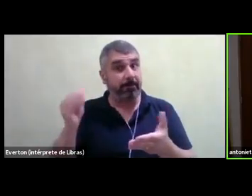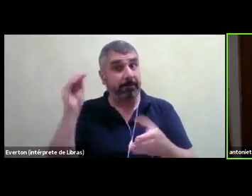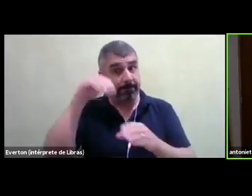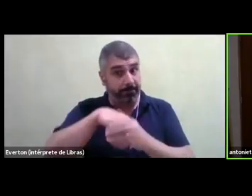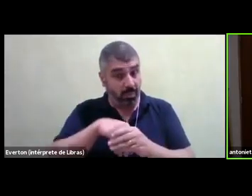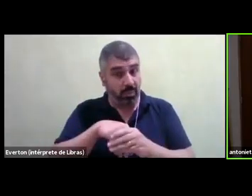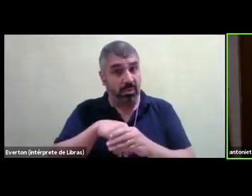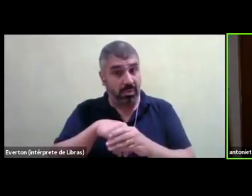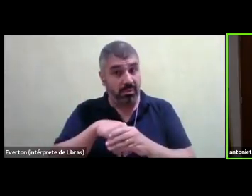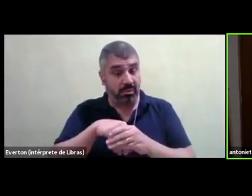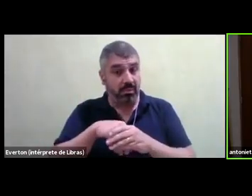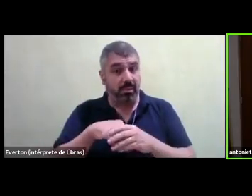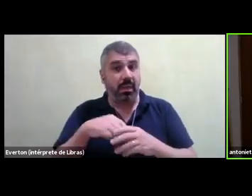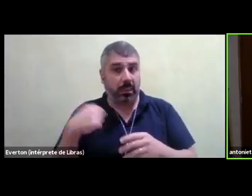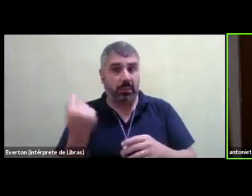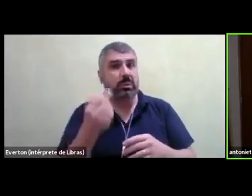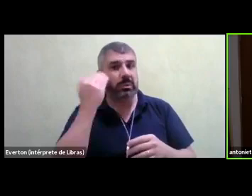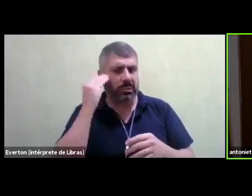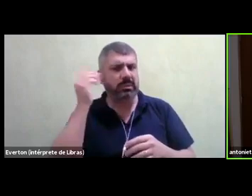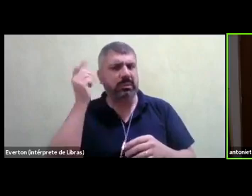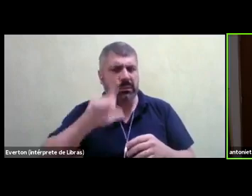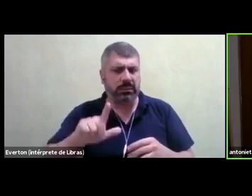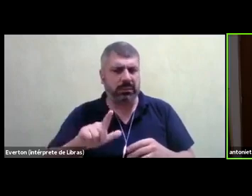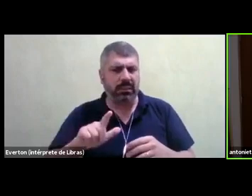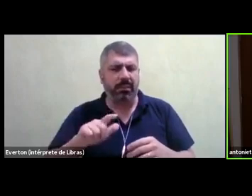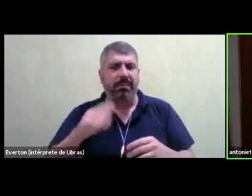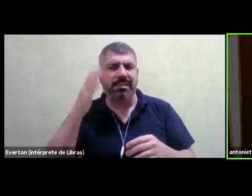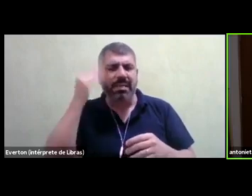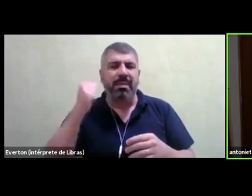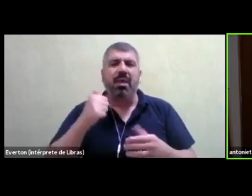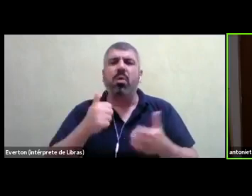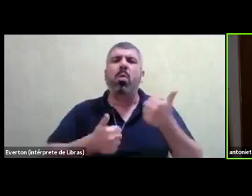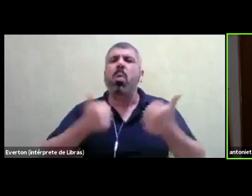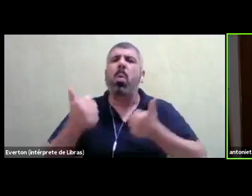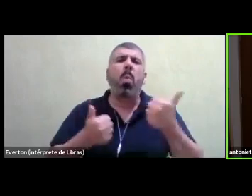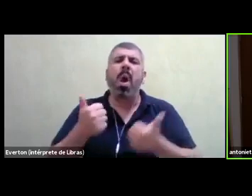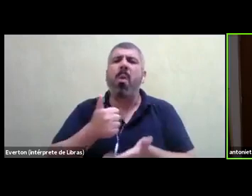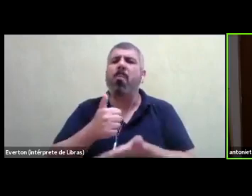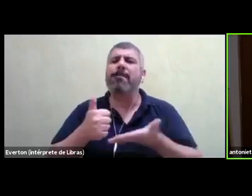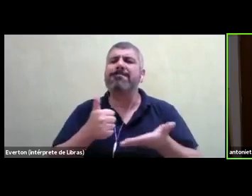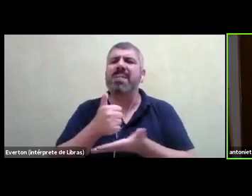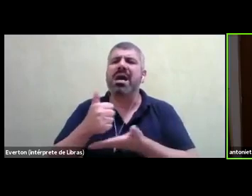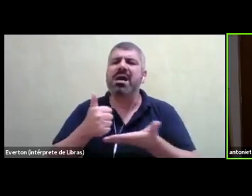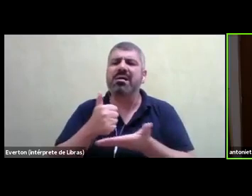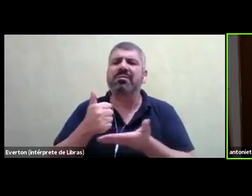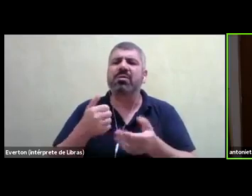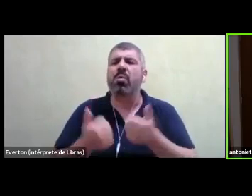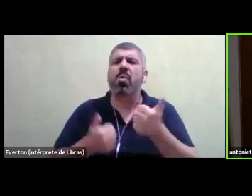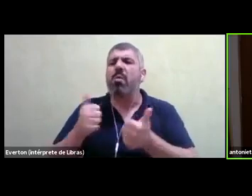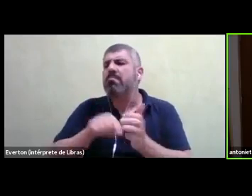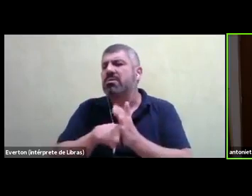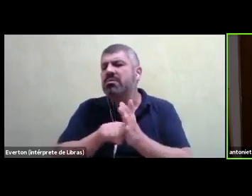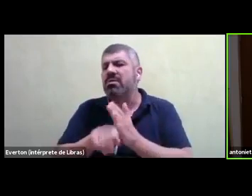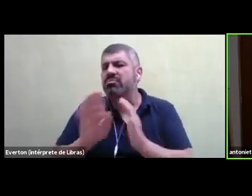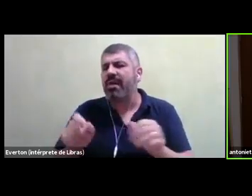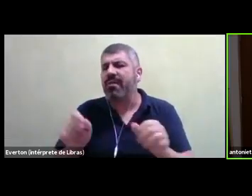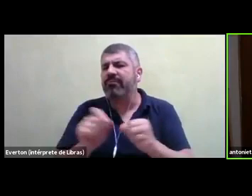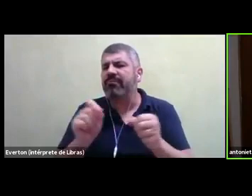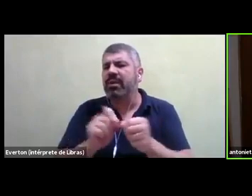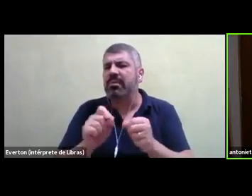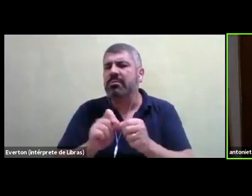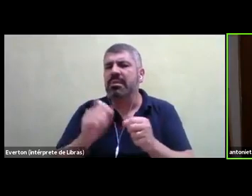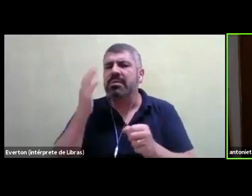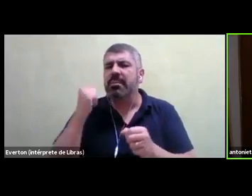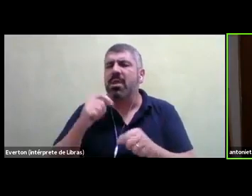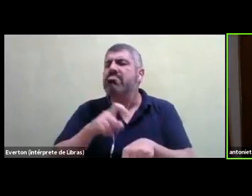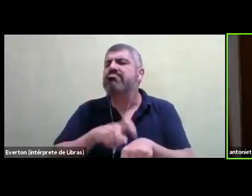gente entenda qual é a base, né? Qual é o fundamento, quais pesquisas foram realizadas para estipular esses